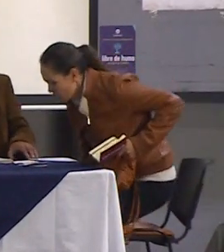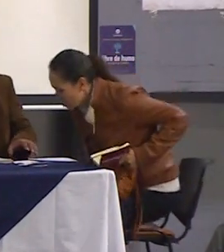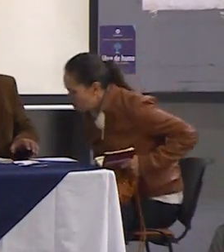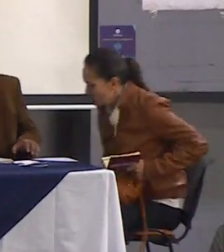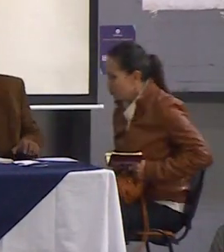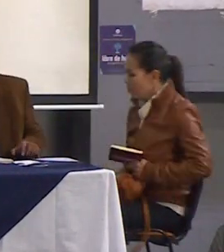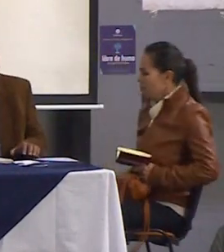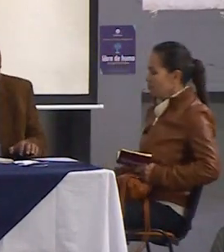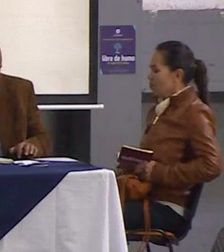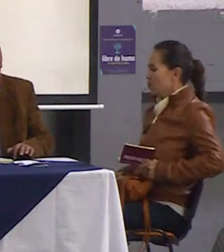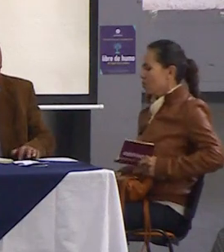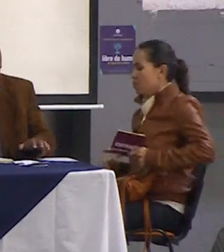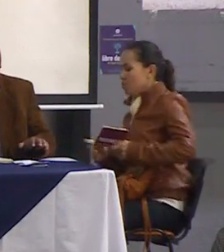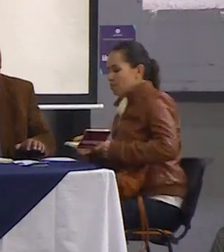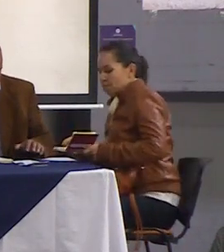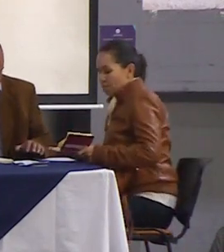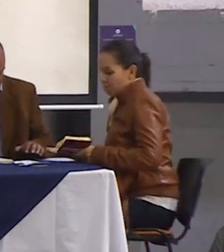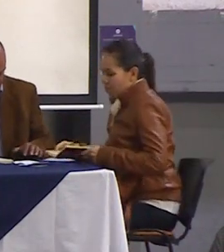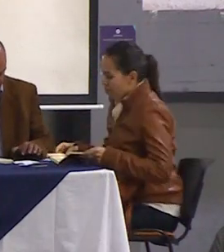buenos días